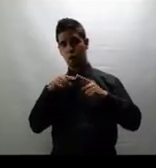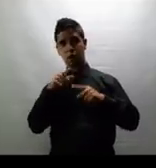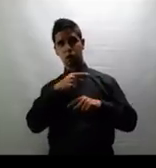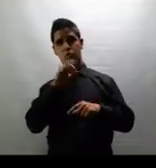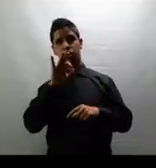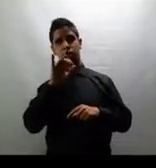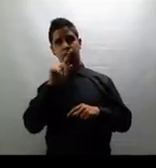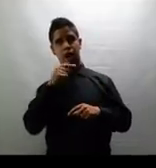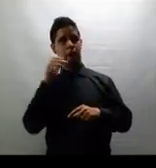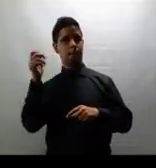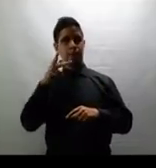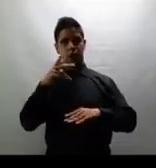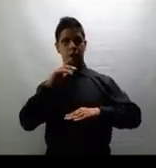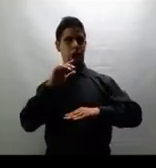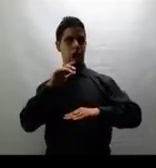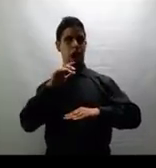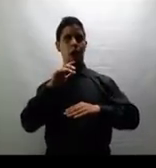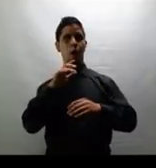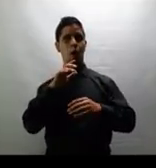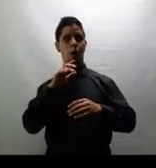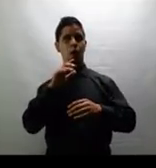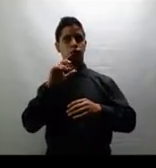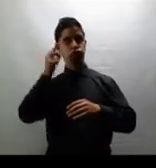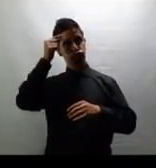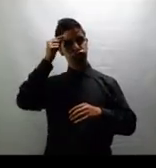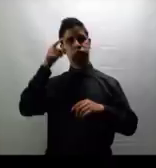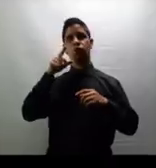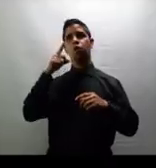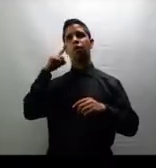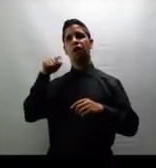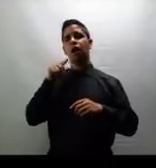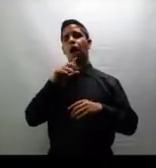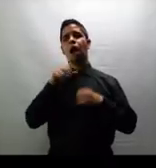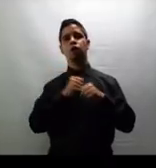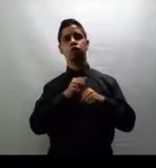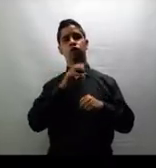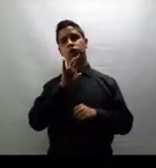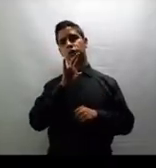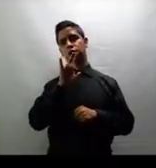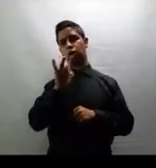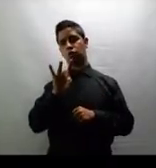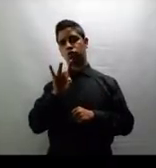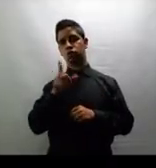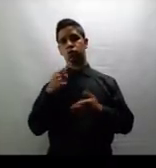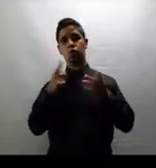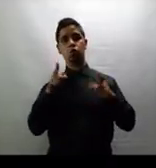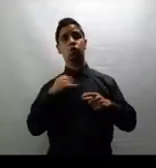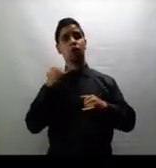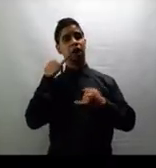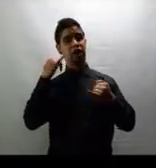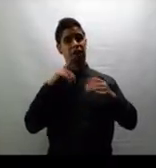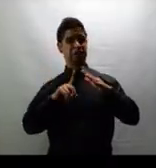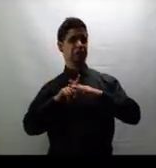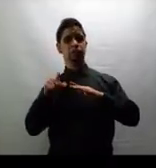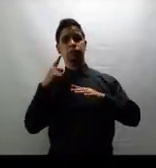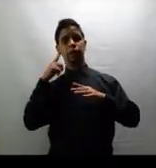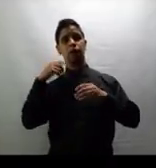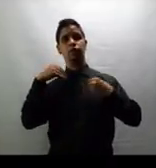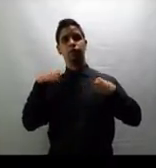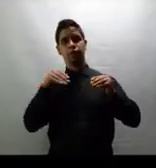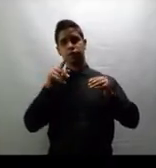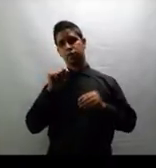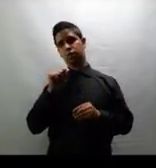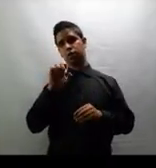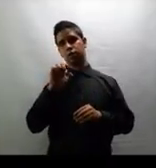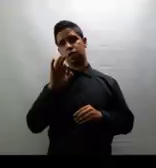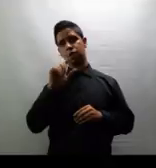al poder en el año 84 para el 88 surge la idea de vender la telefónica creando un